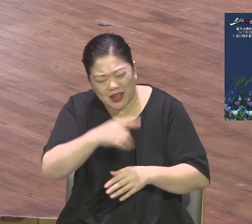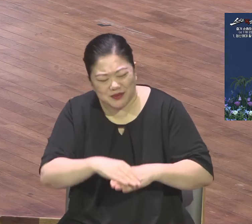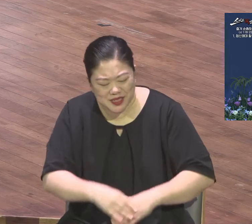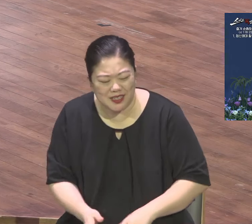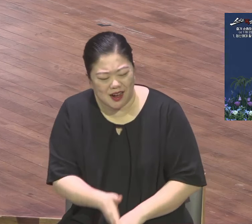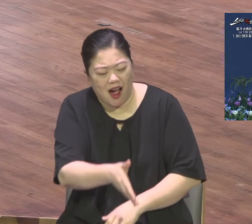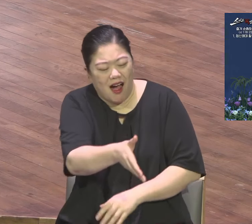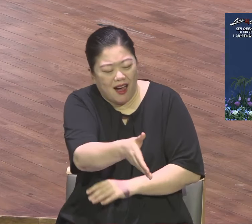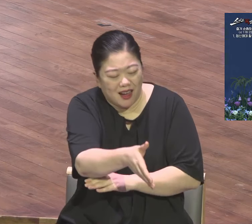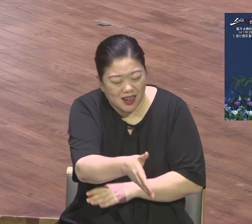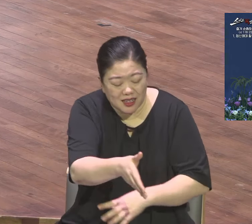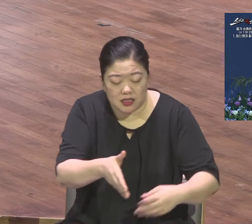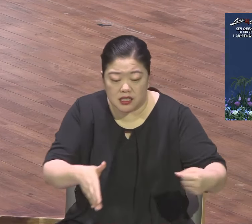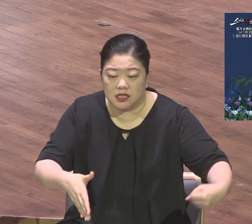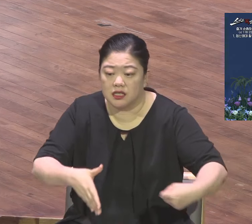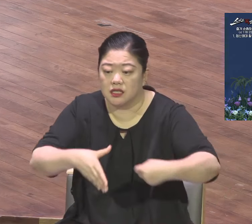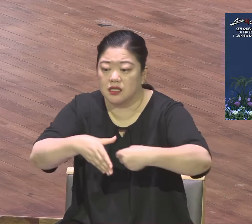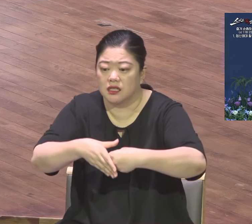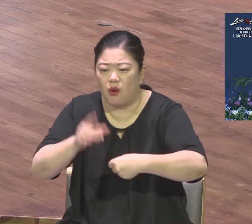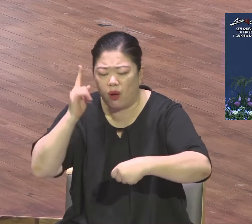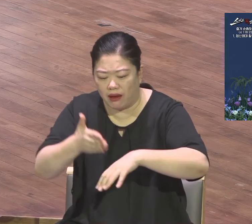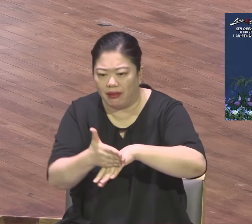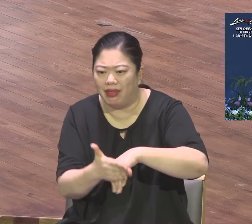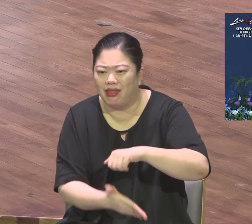죄송합니다 그러더라고. 아이고 제가 죄송합니다.